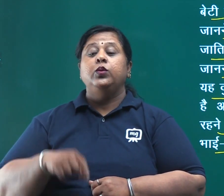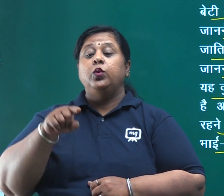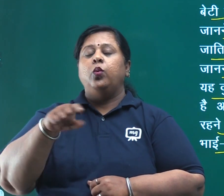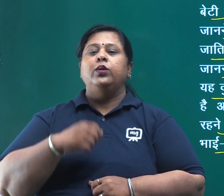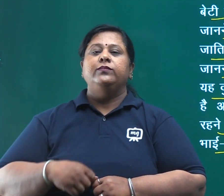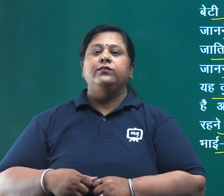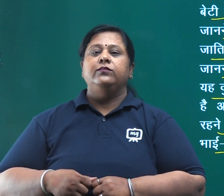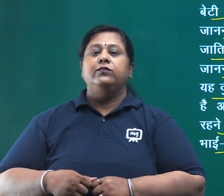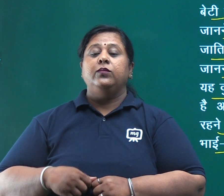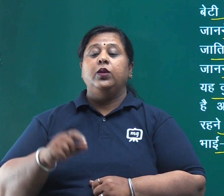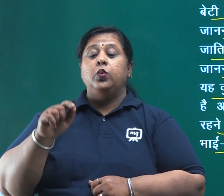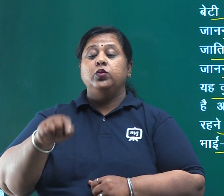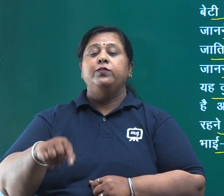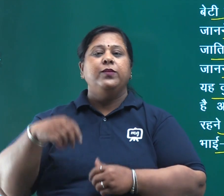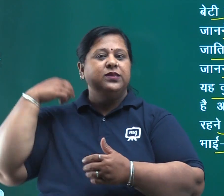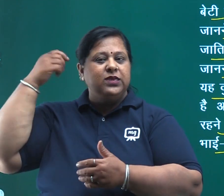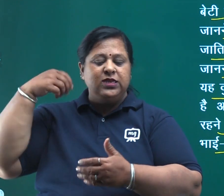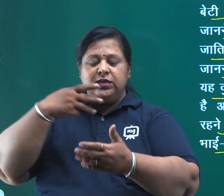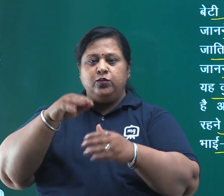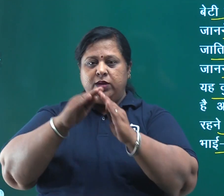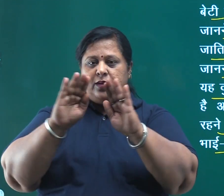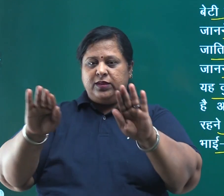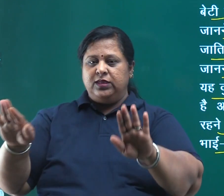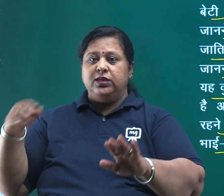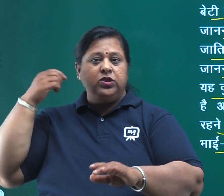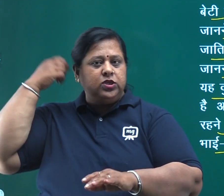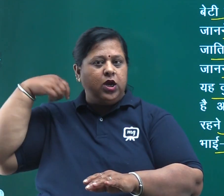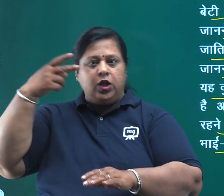तो उसमें बसी जातियों